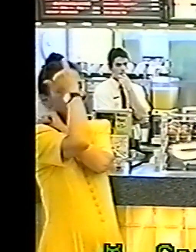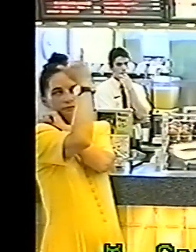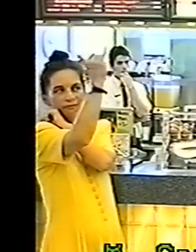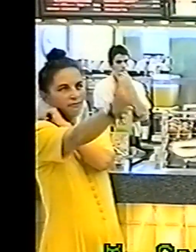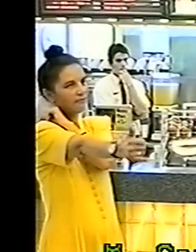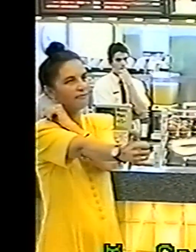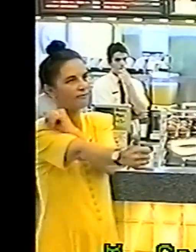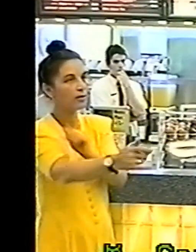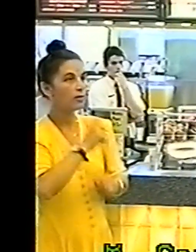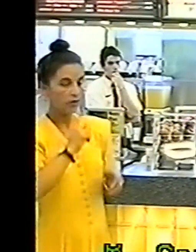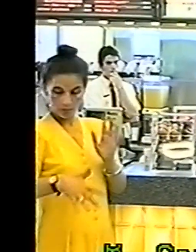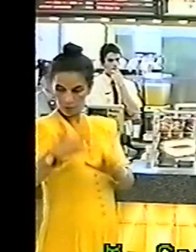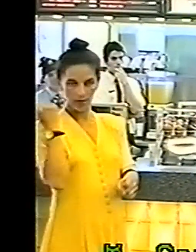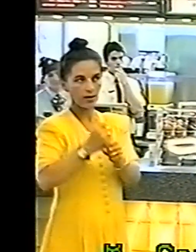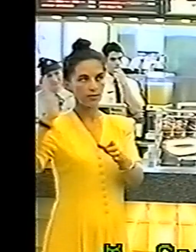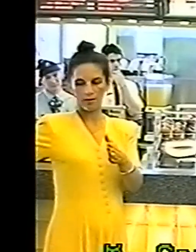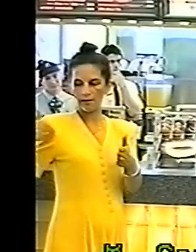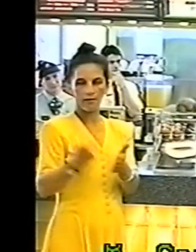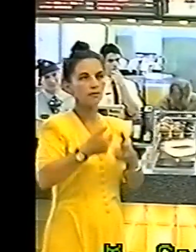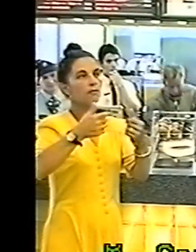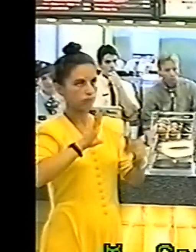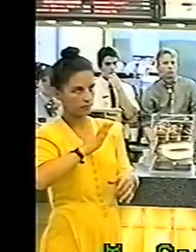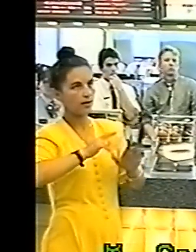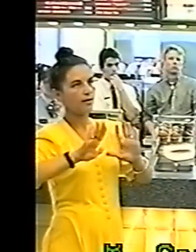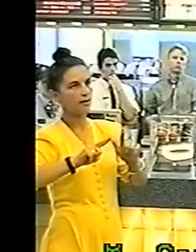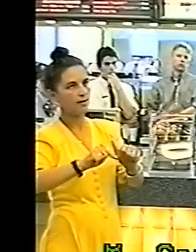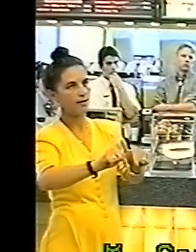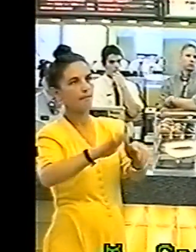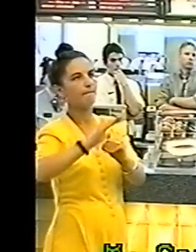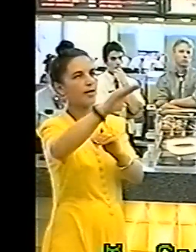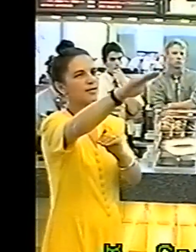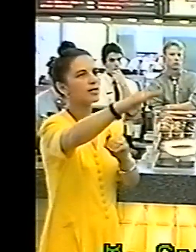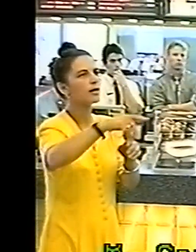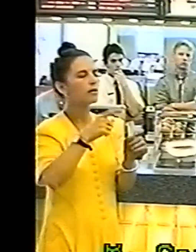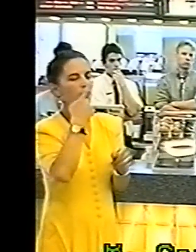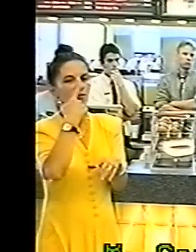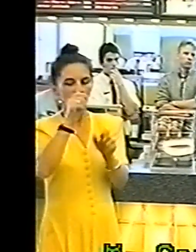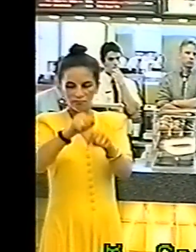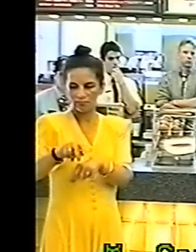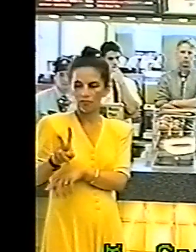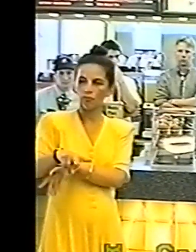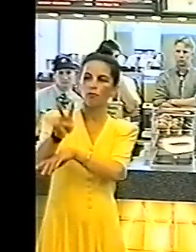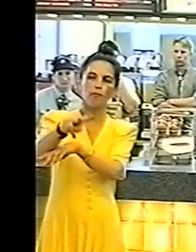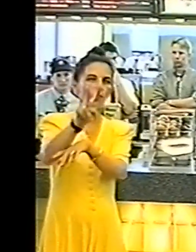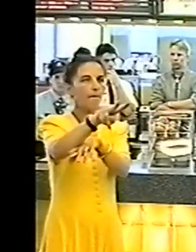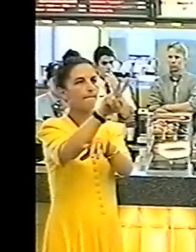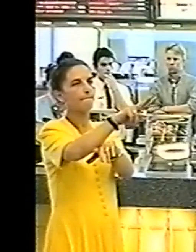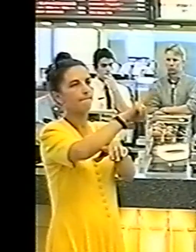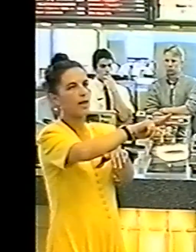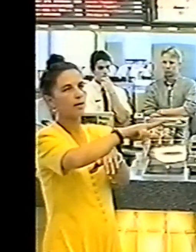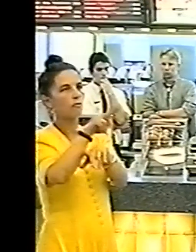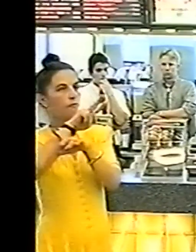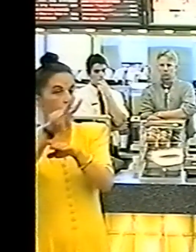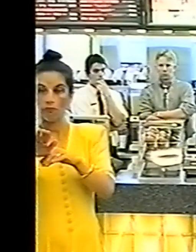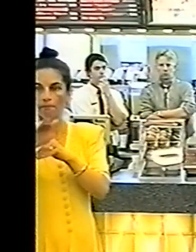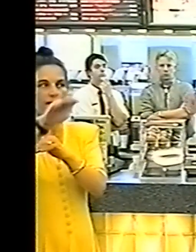Depuis plus de 15 ans, nous étions à Val-Exer déjà. Peut-être qu'en passant, peut-être vous avez été client d'Europcar à Val-Exer